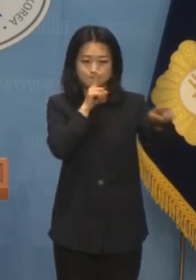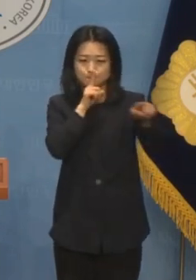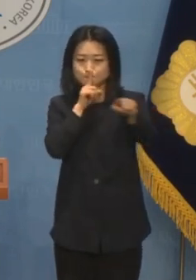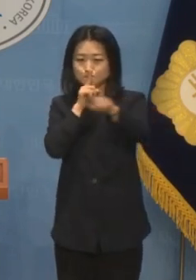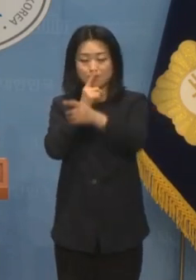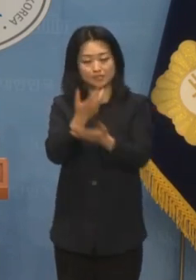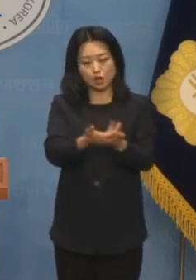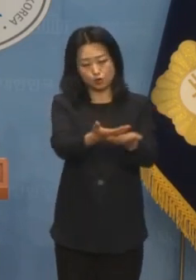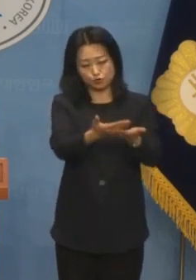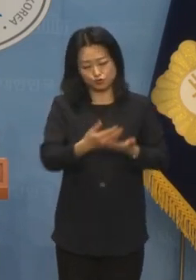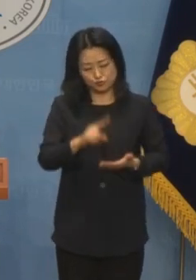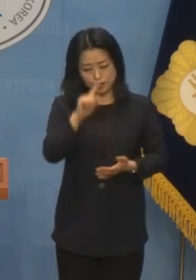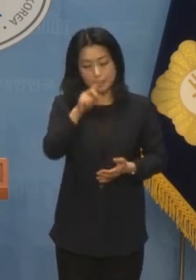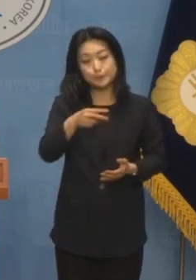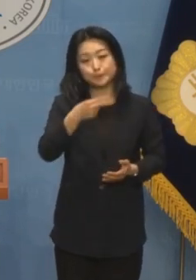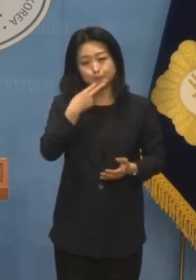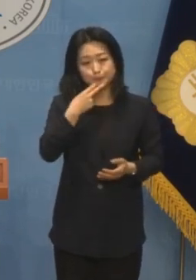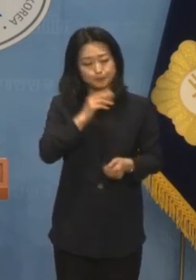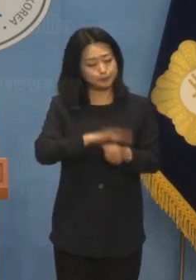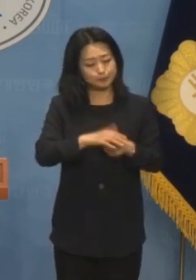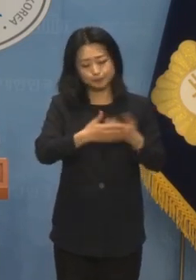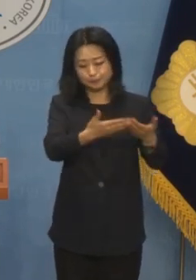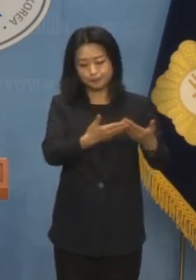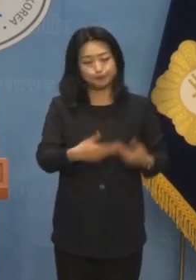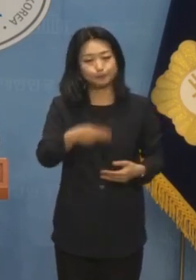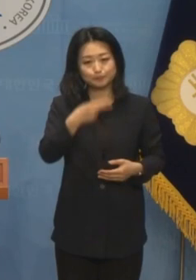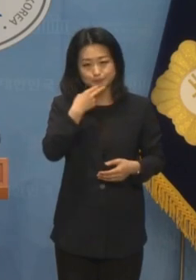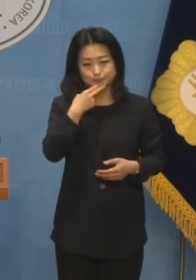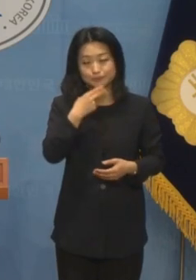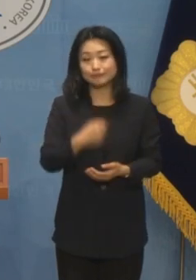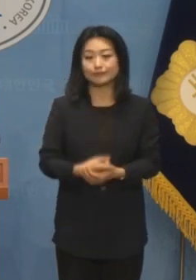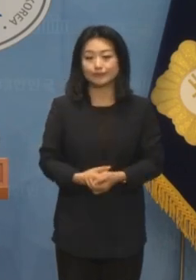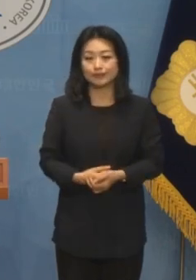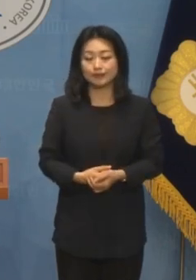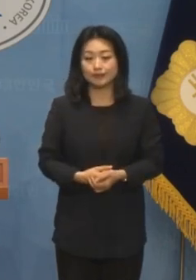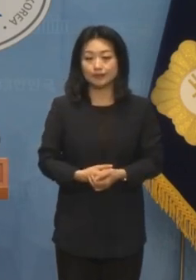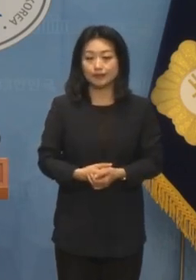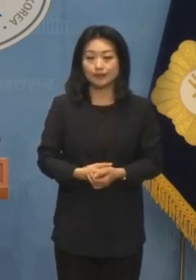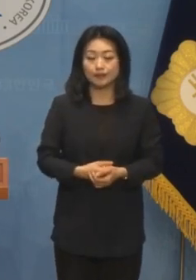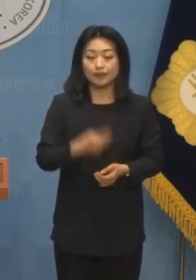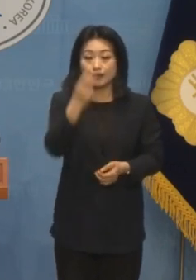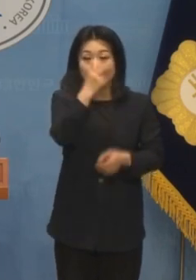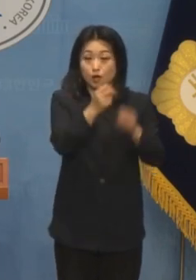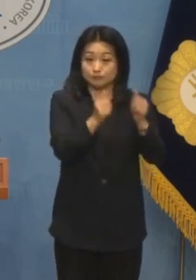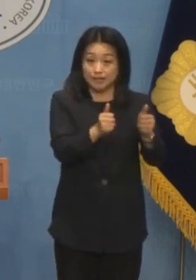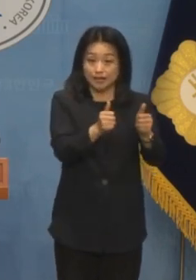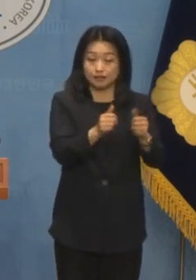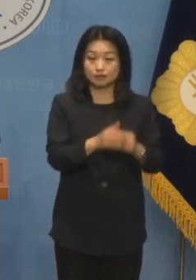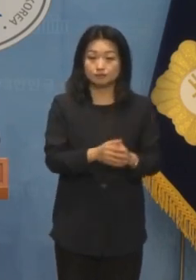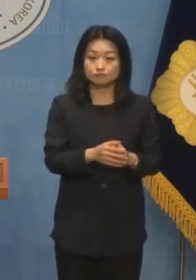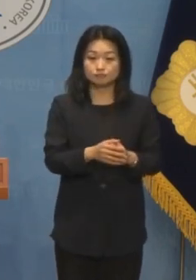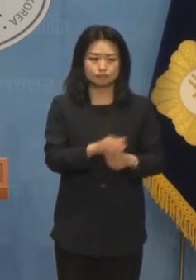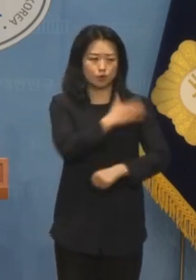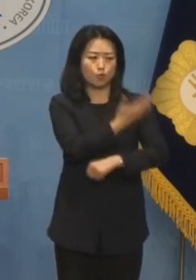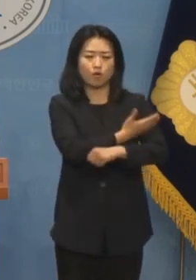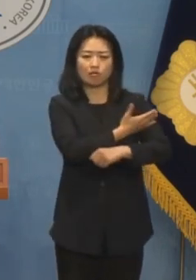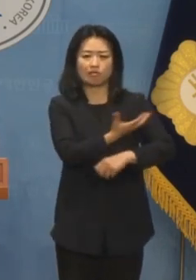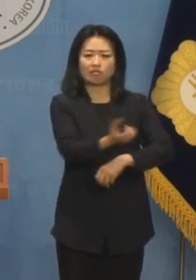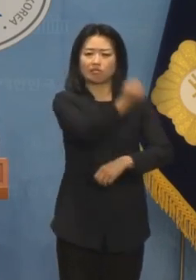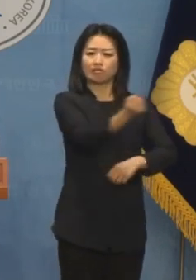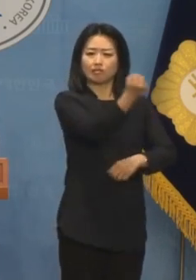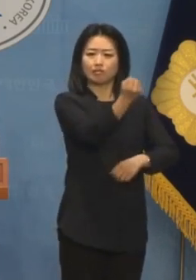당했는지 전혀 아무런 협조도 하지 않고 있습니다. 이렇듯 검찰은 전혀 견제받지 않는